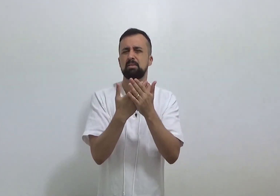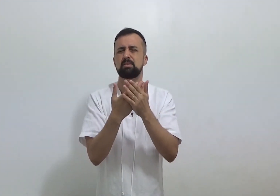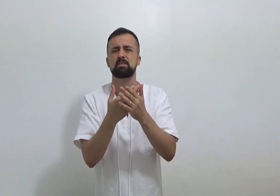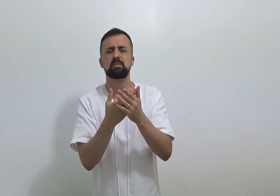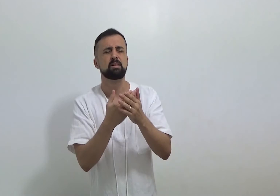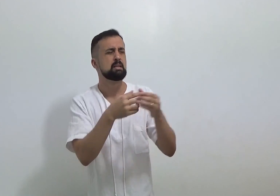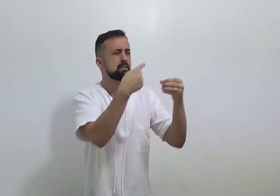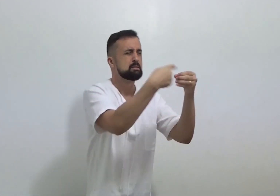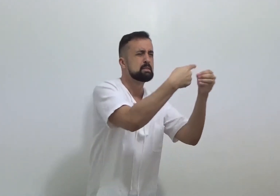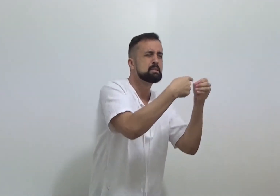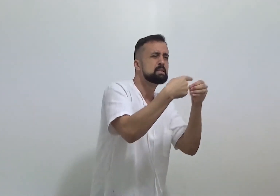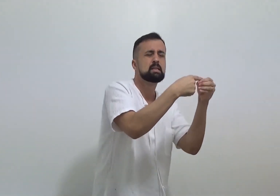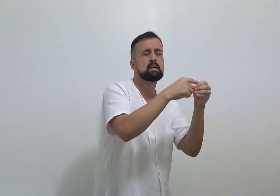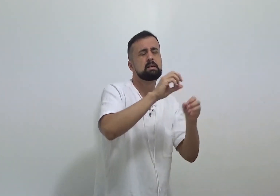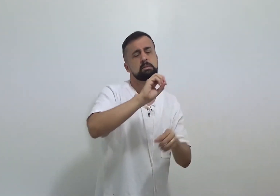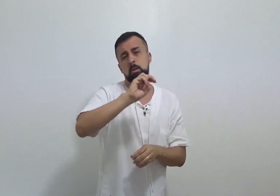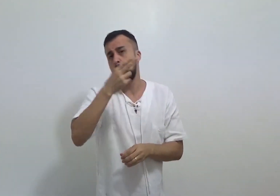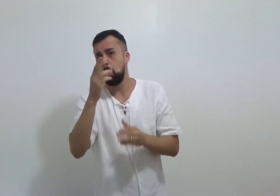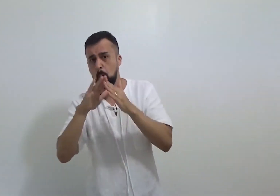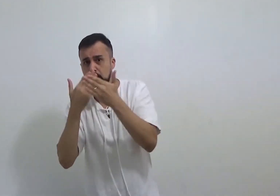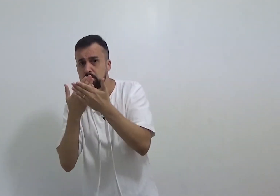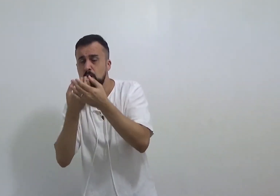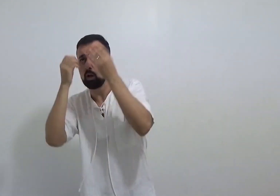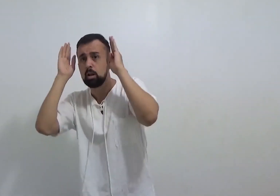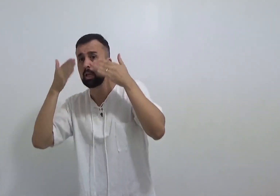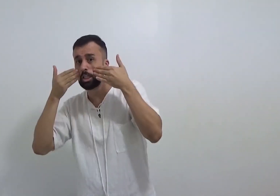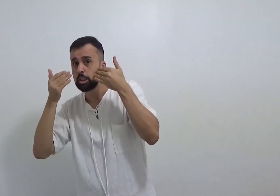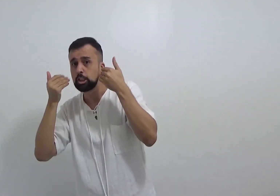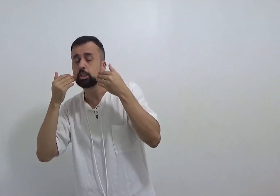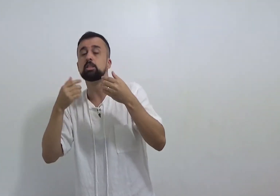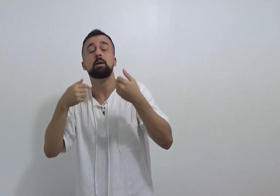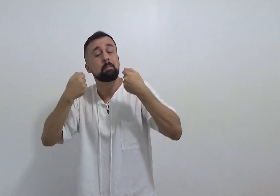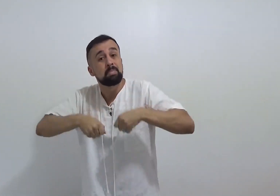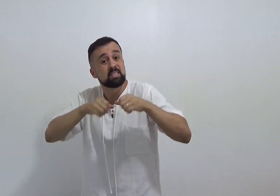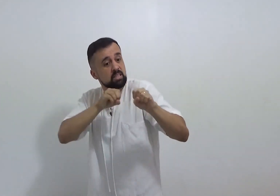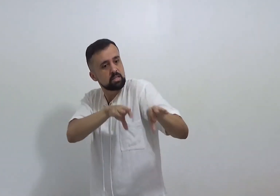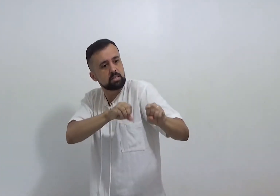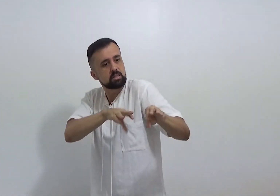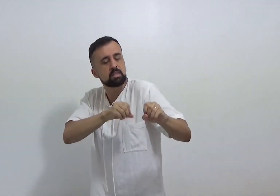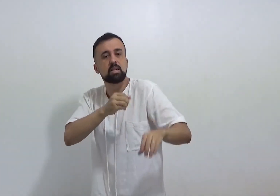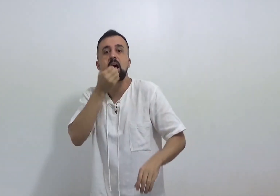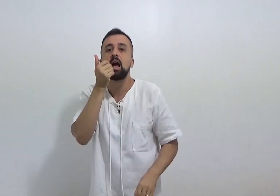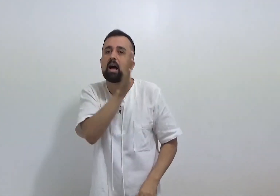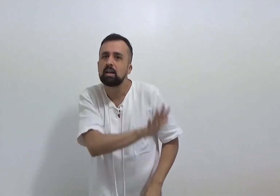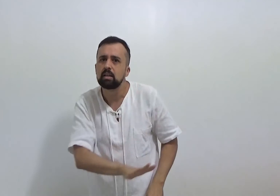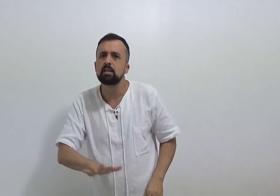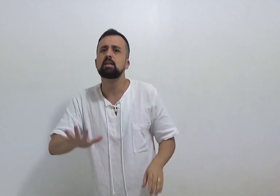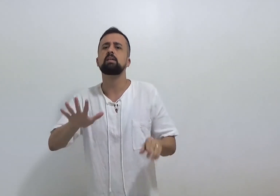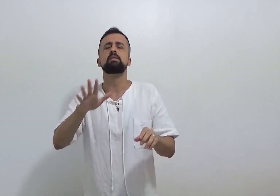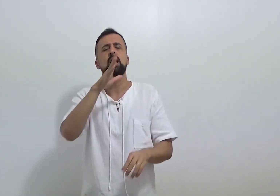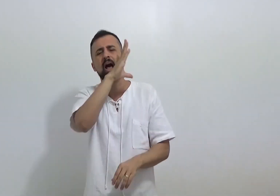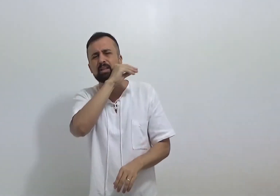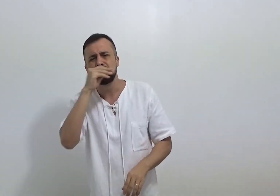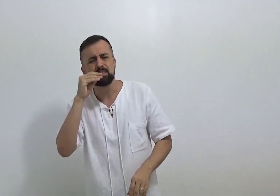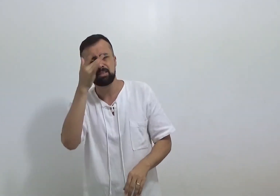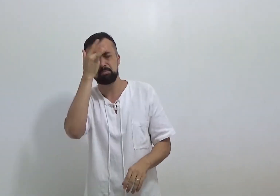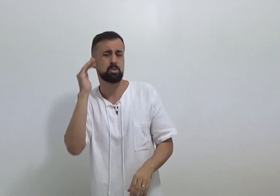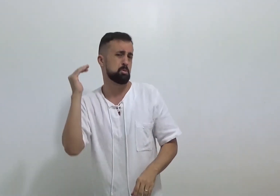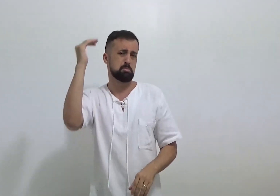Mas as escolas, tanto as urbanas quanto as indígenas, devem ensinar às crianças